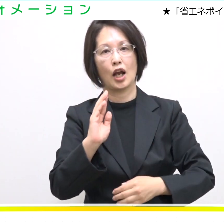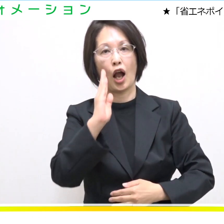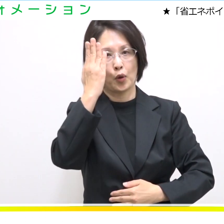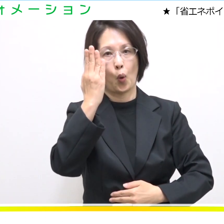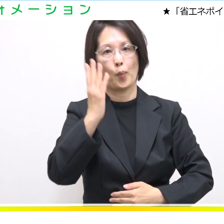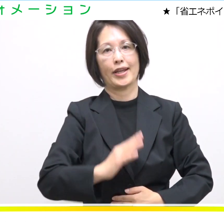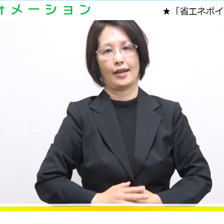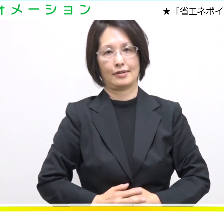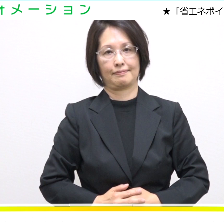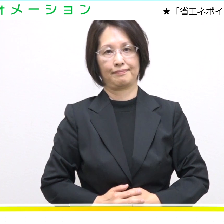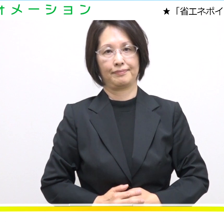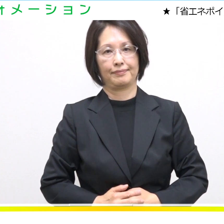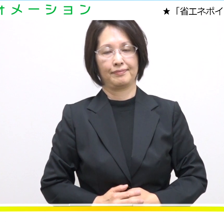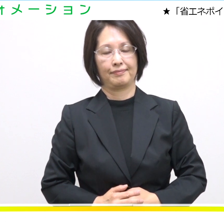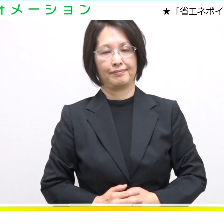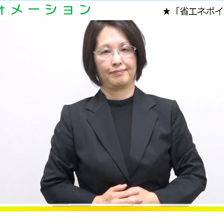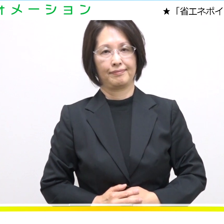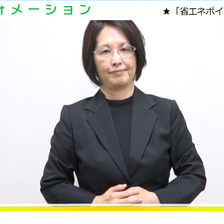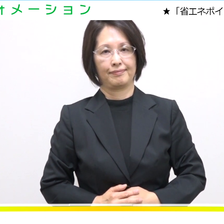火曜日